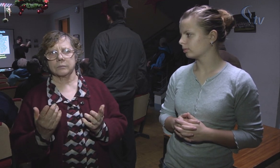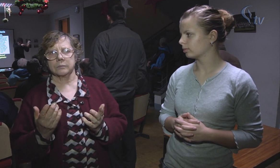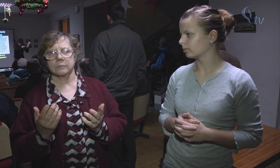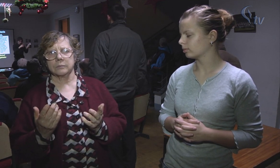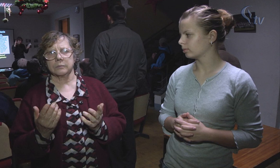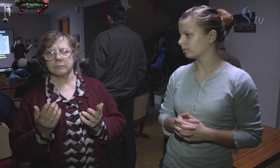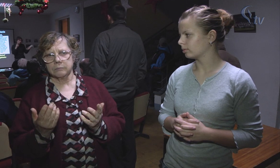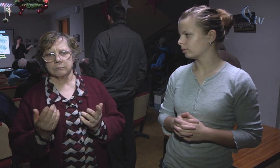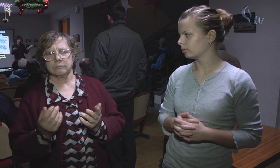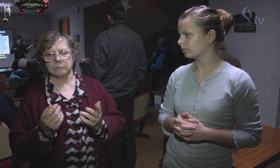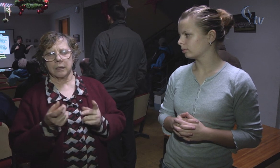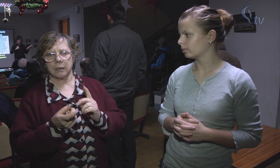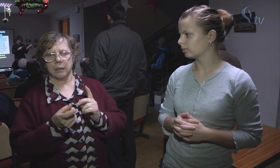Tõlketeenuse osas